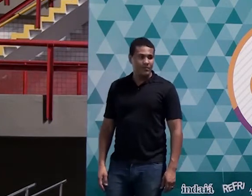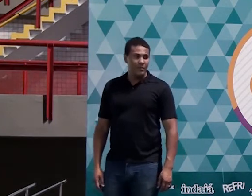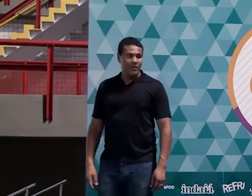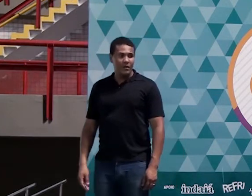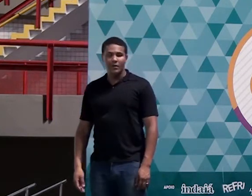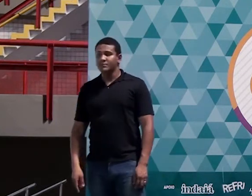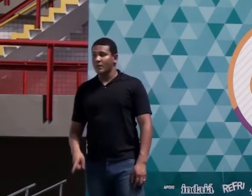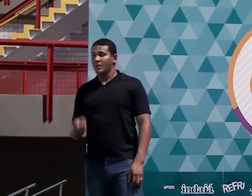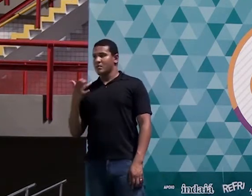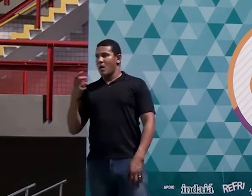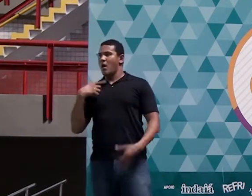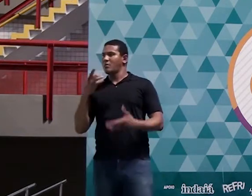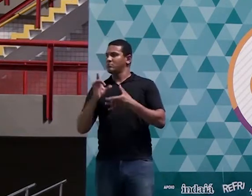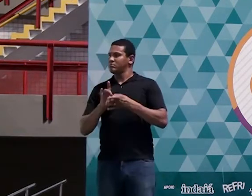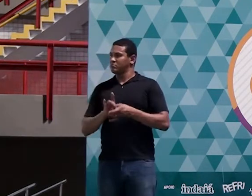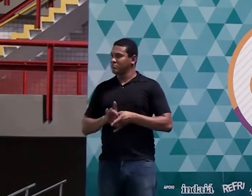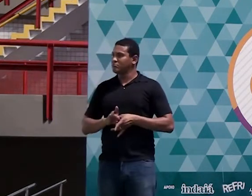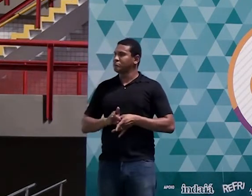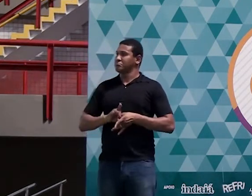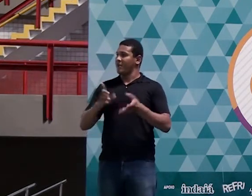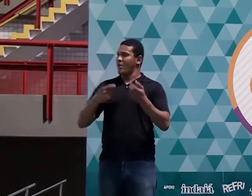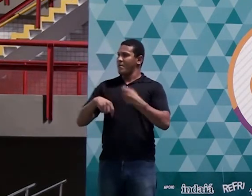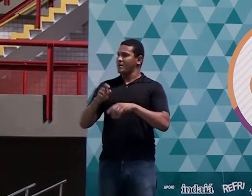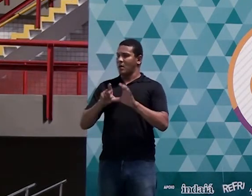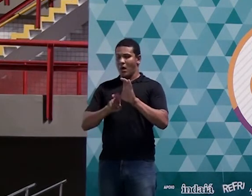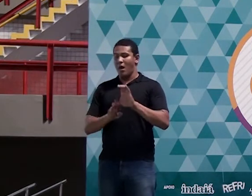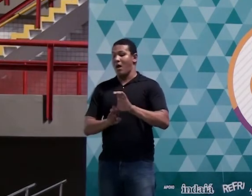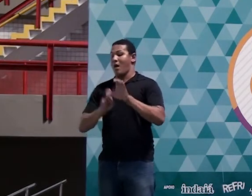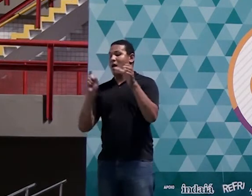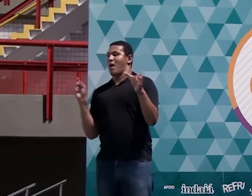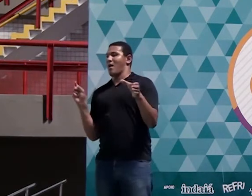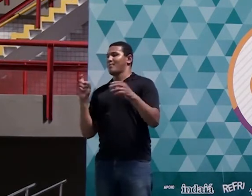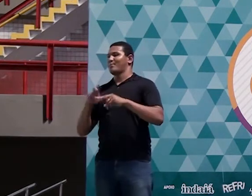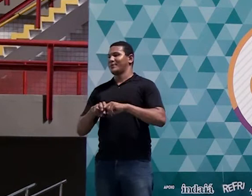Ok? Autorização para fazer comércio.